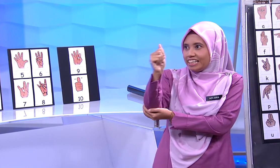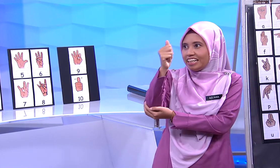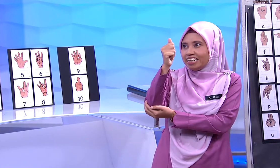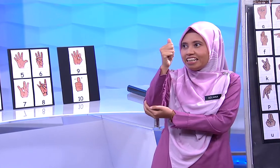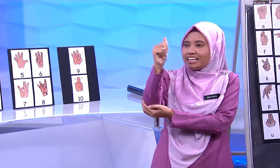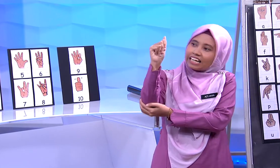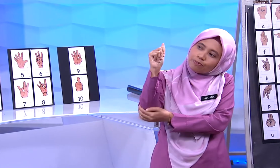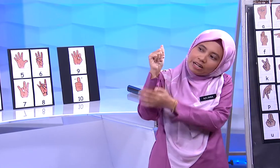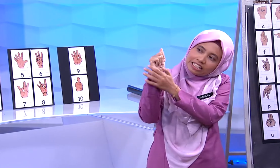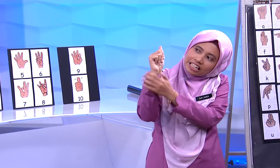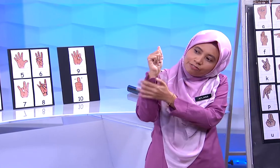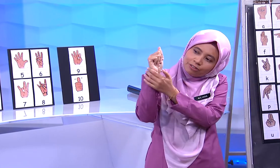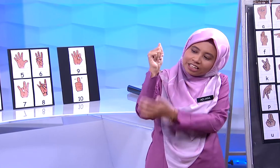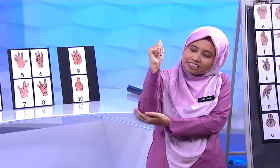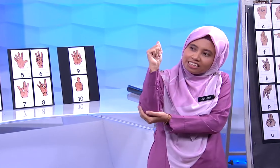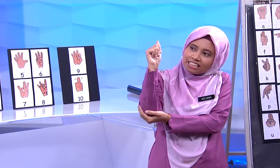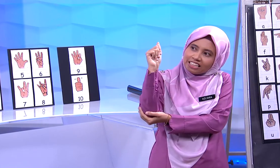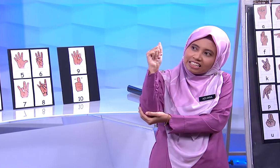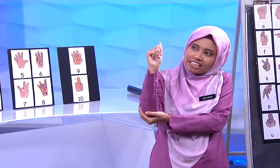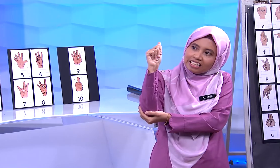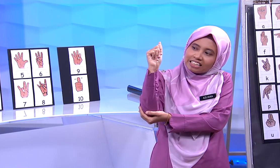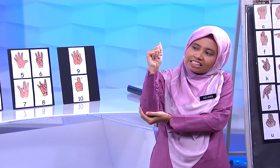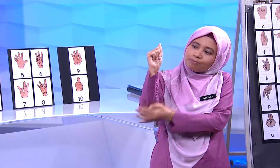di sini oke